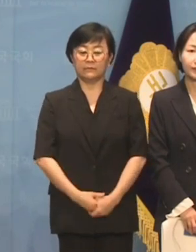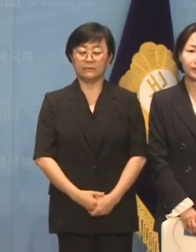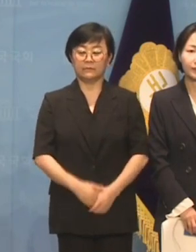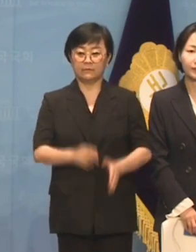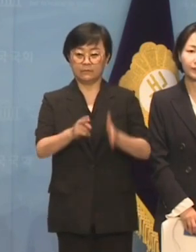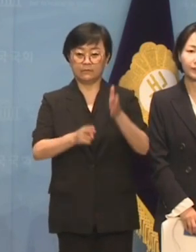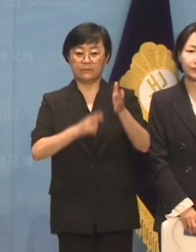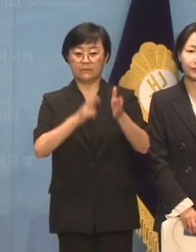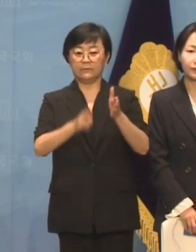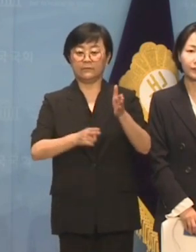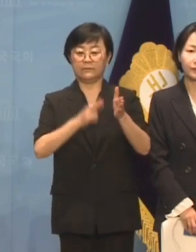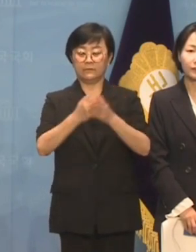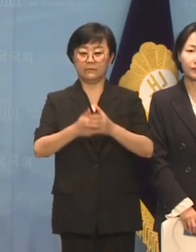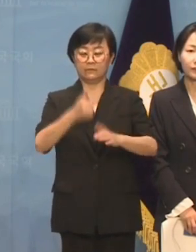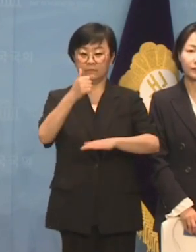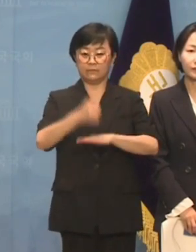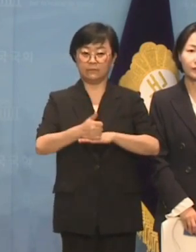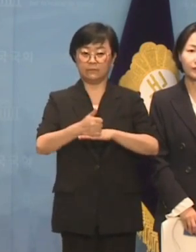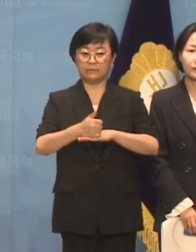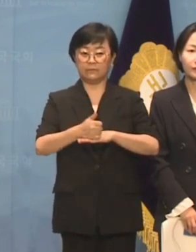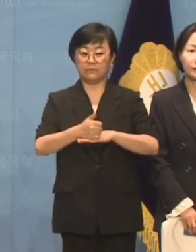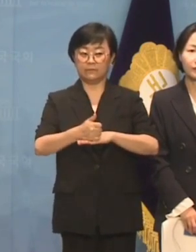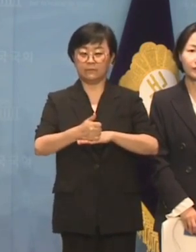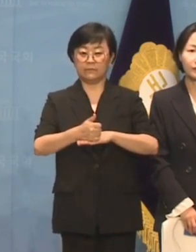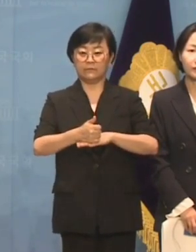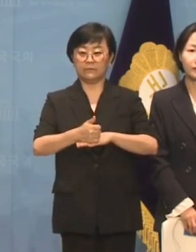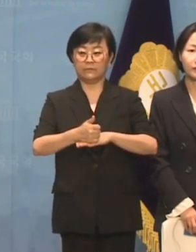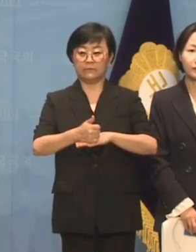이 철도는 궁극적으로는